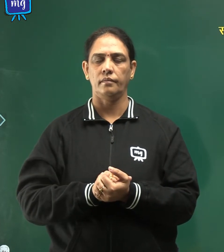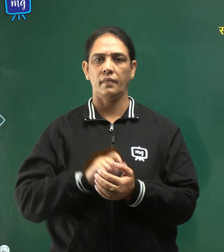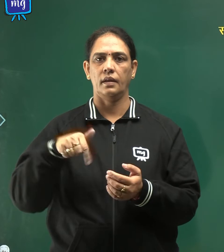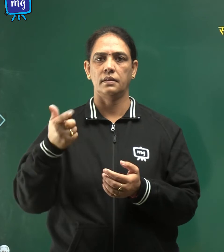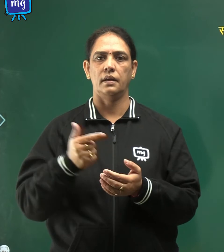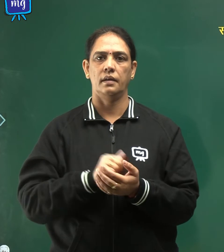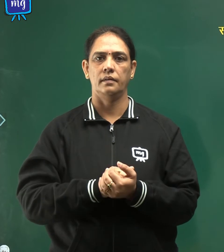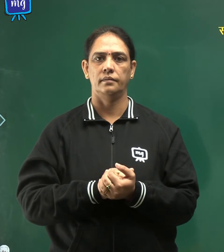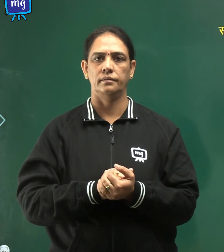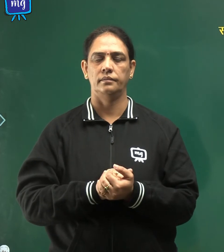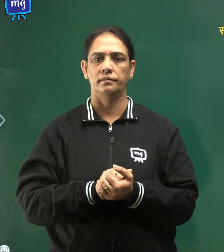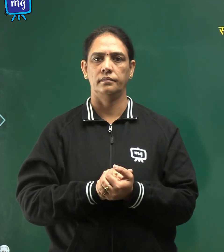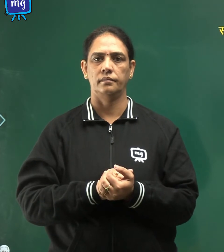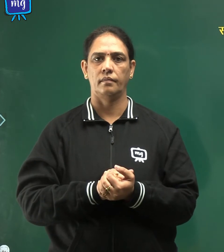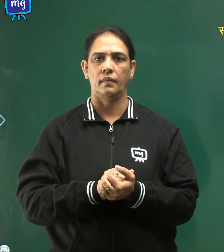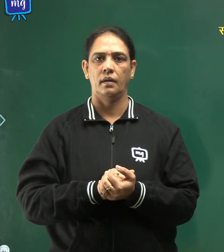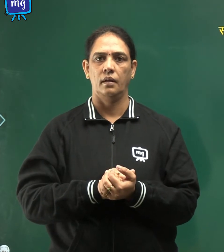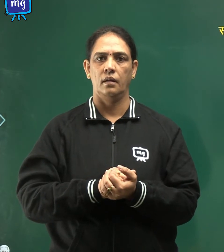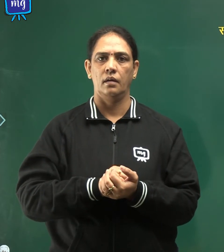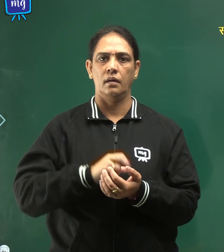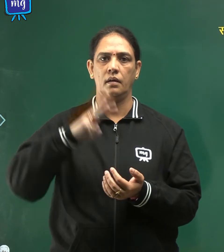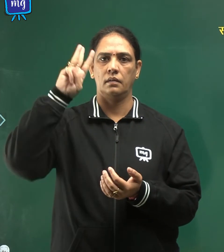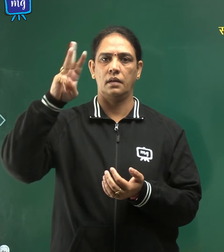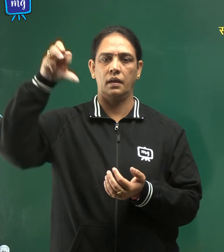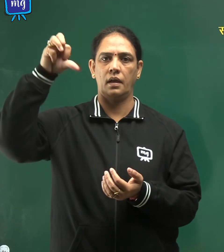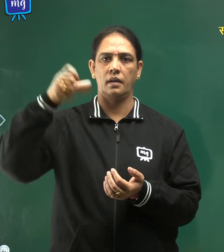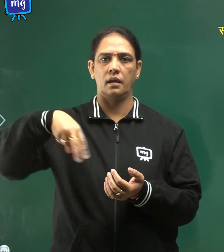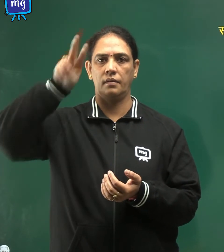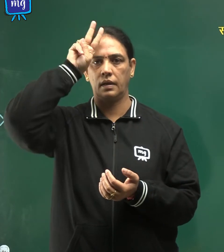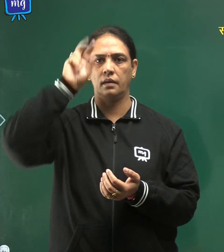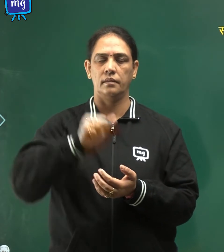इसलिए 39 का वर्ग